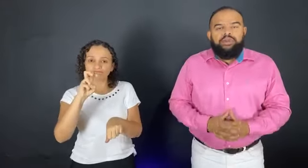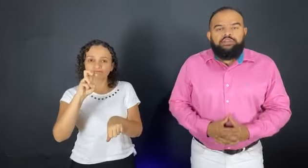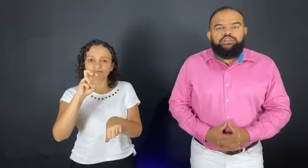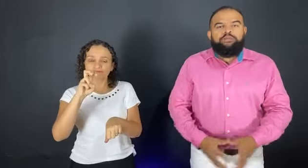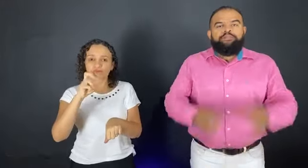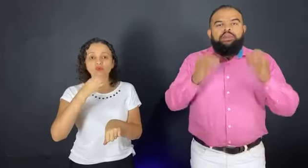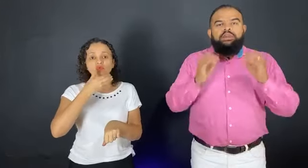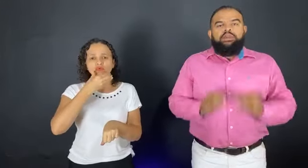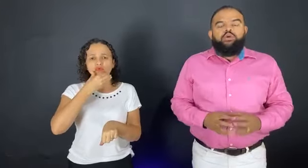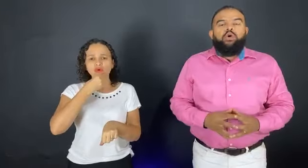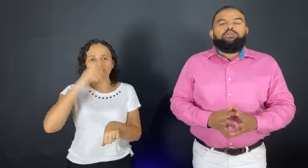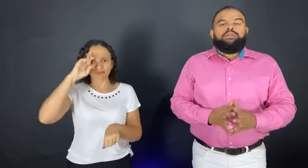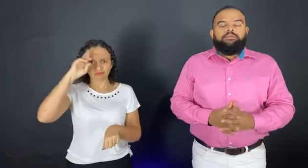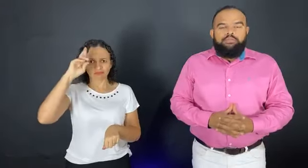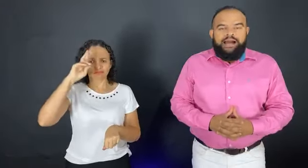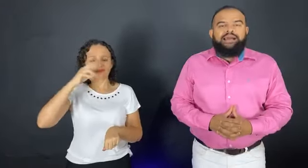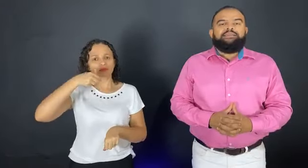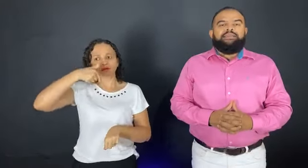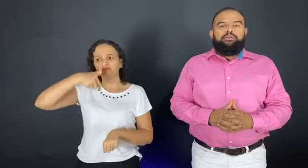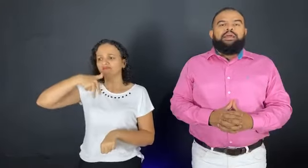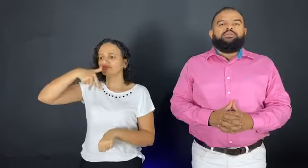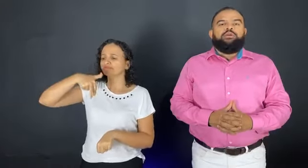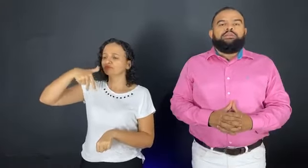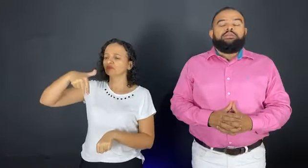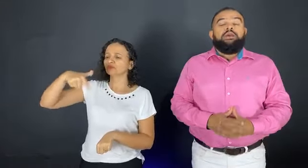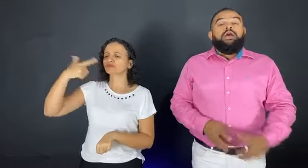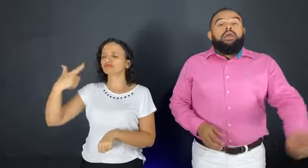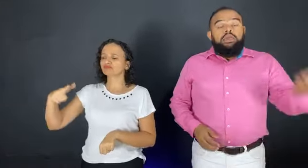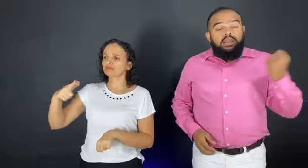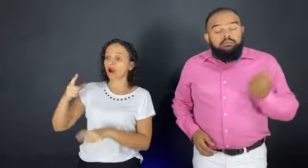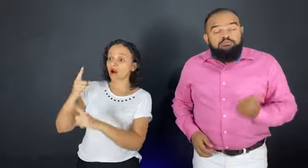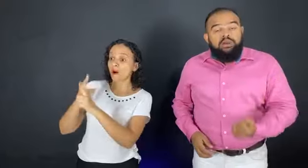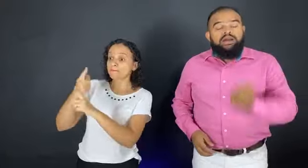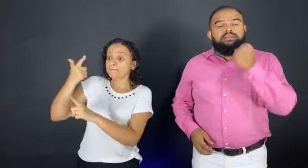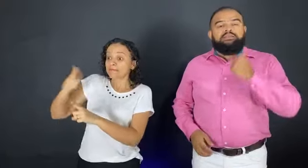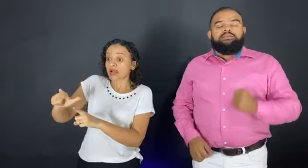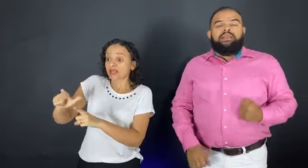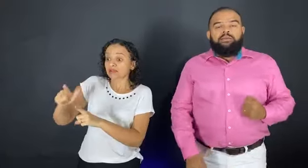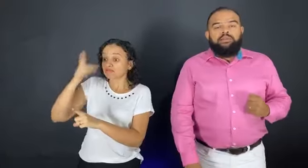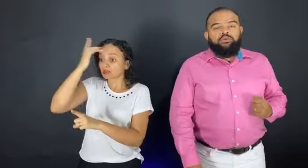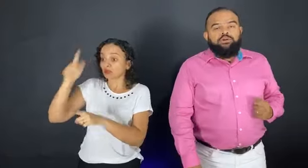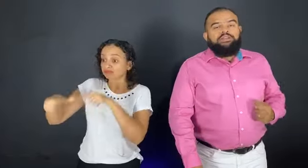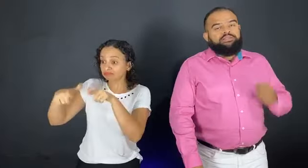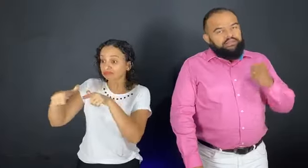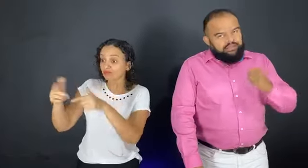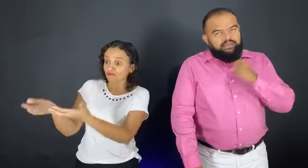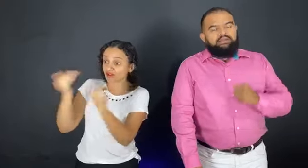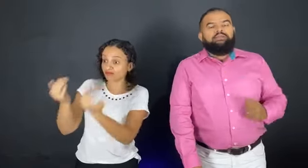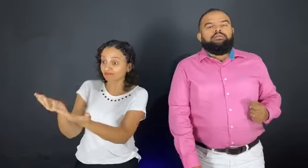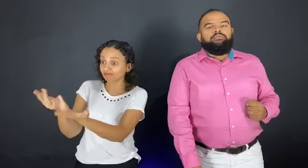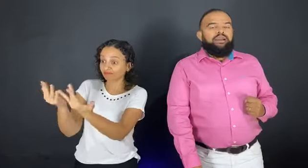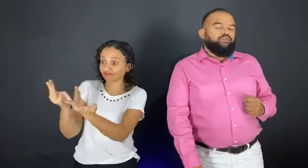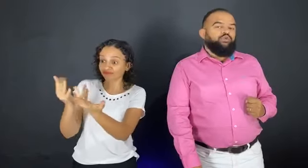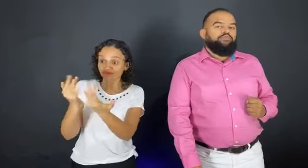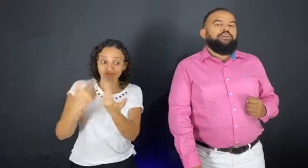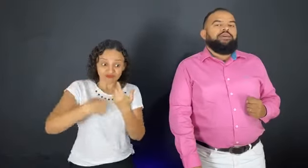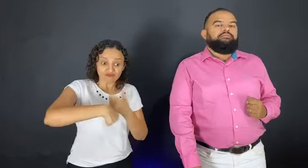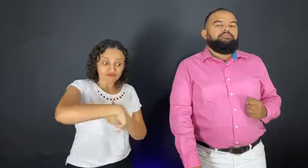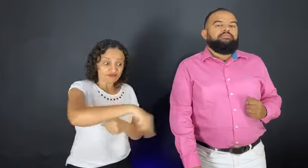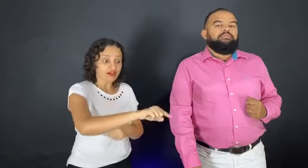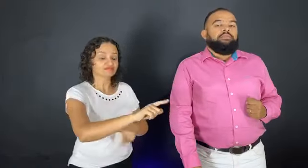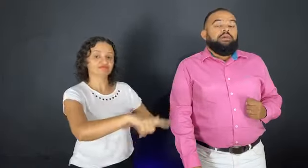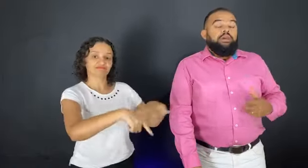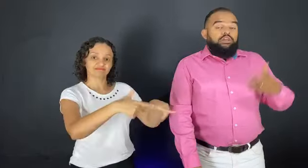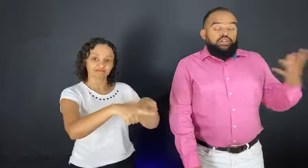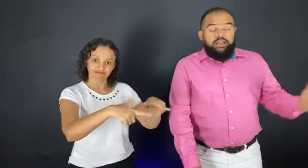sai novamente e encontra mais trabalhadores. E ele manda esses trabalhadores ir para a sua